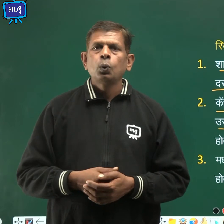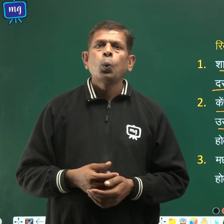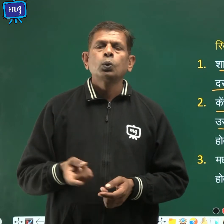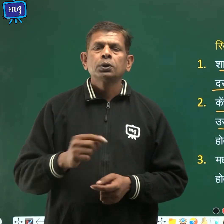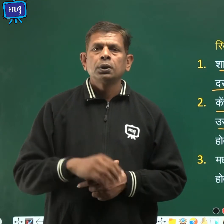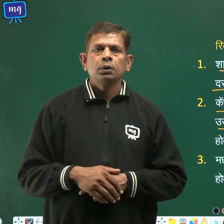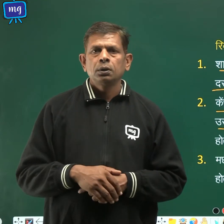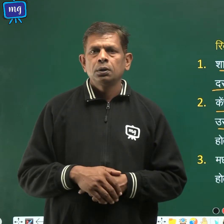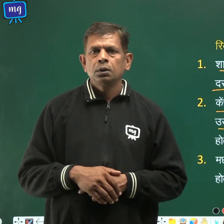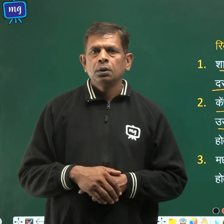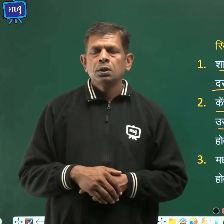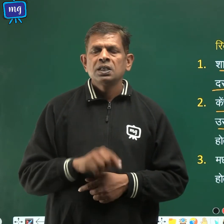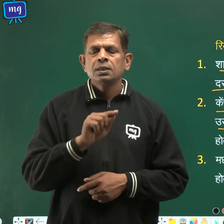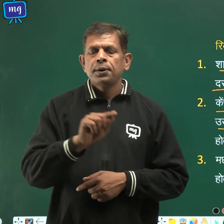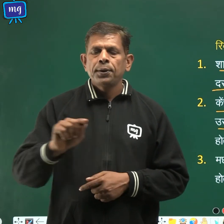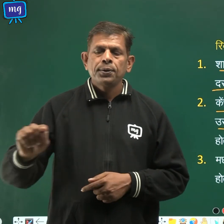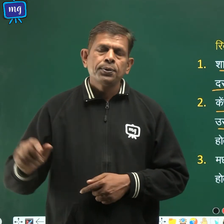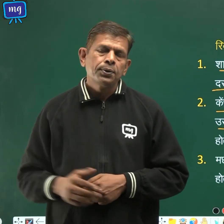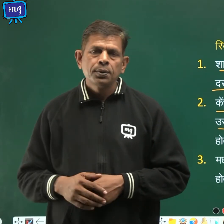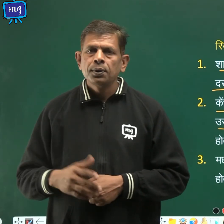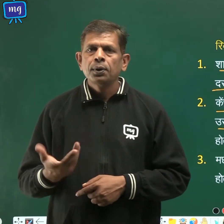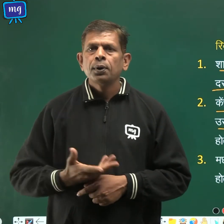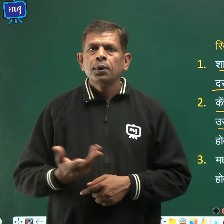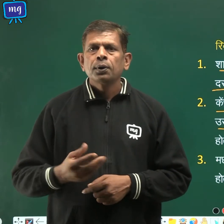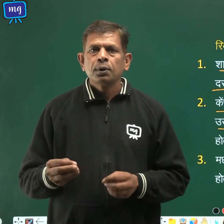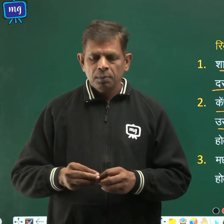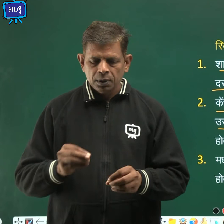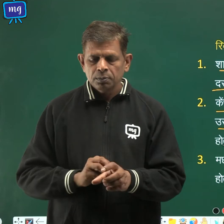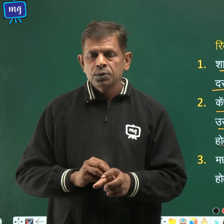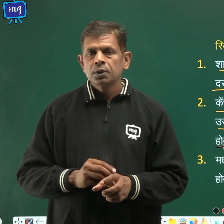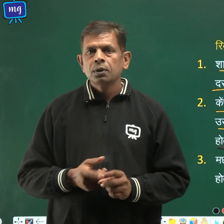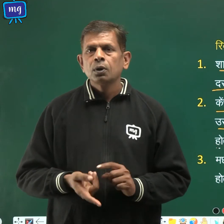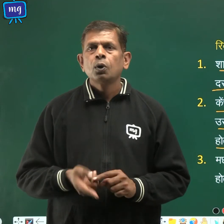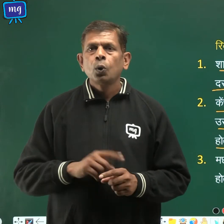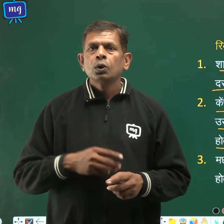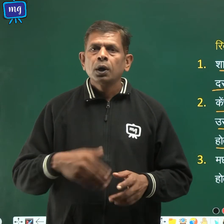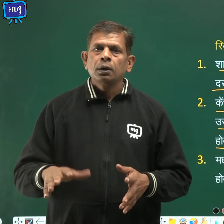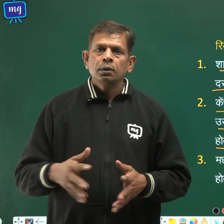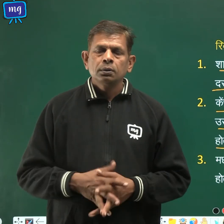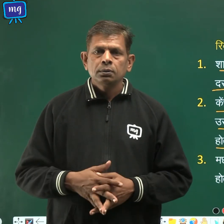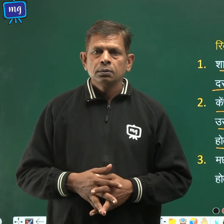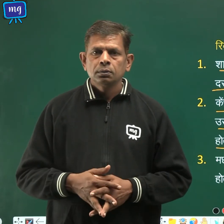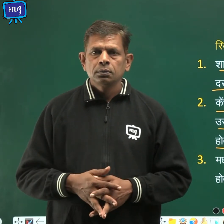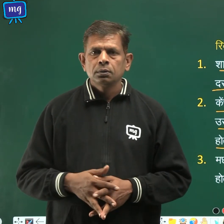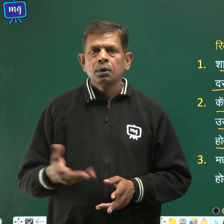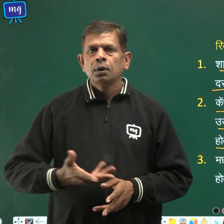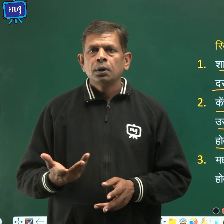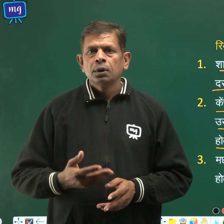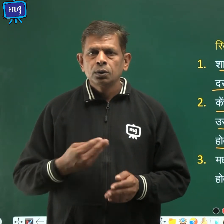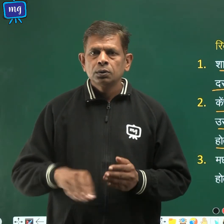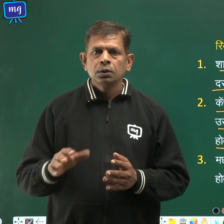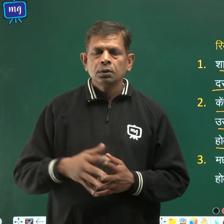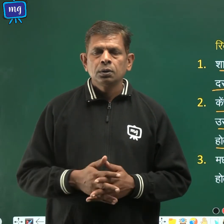उसकी डैश के माध्यम से होता है। कैसे होता